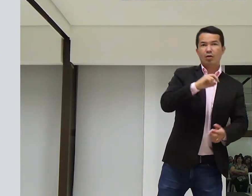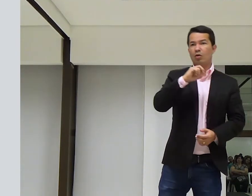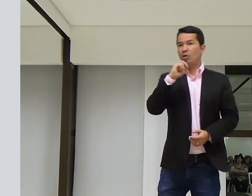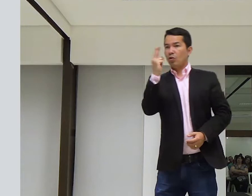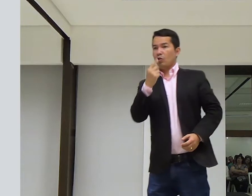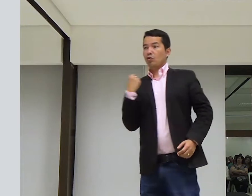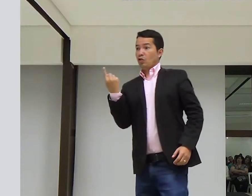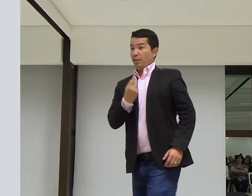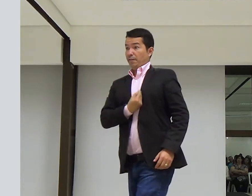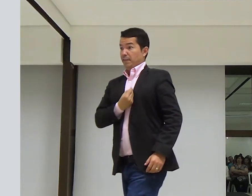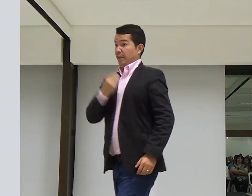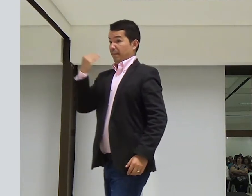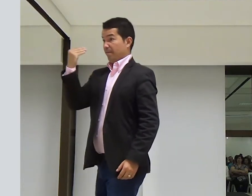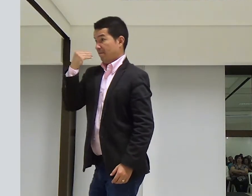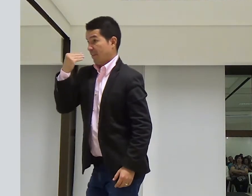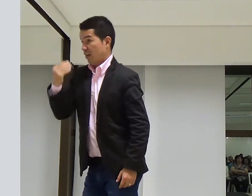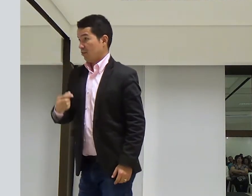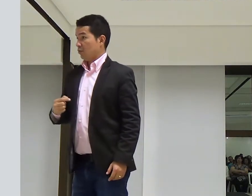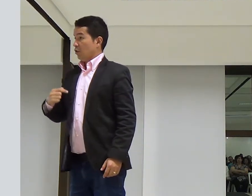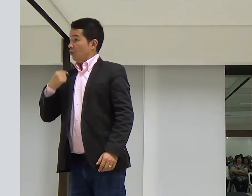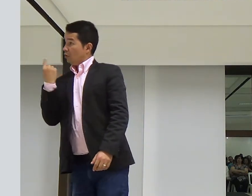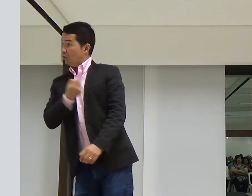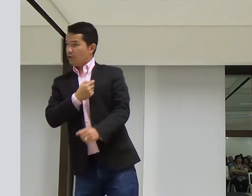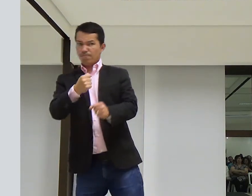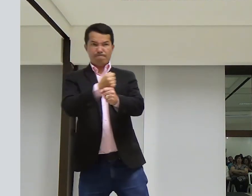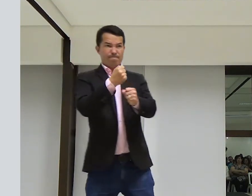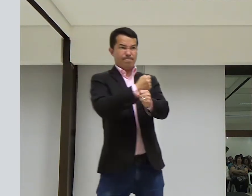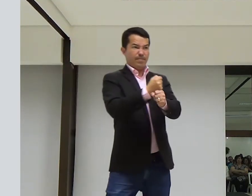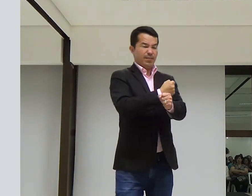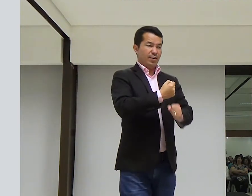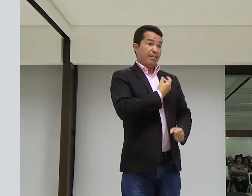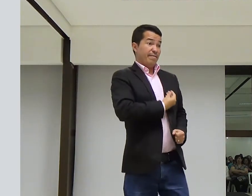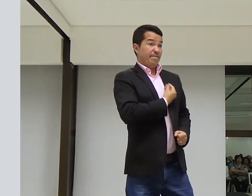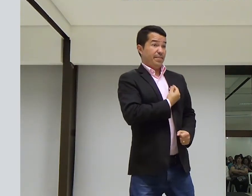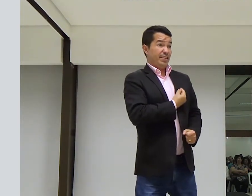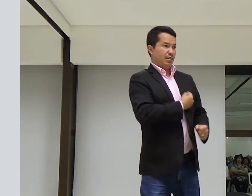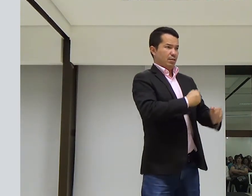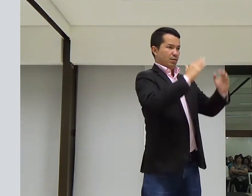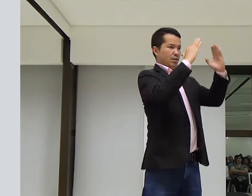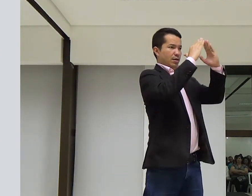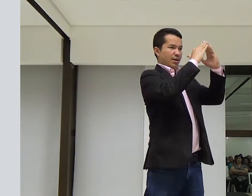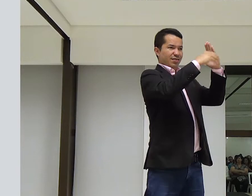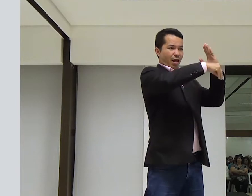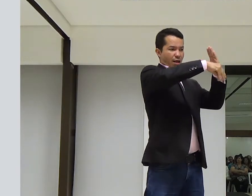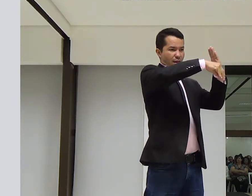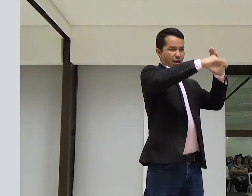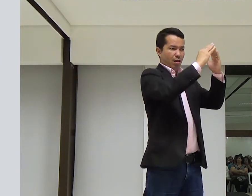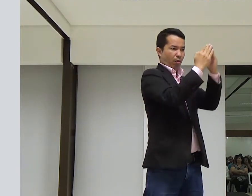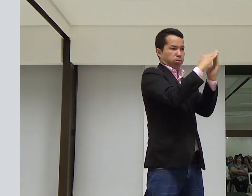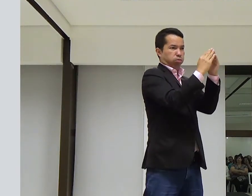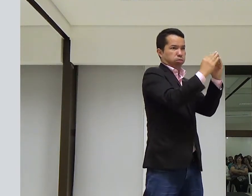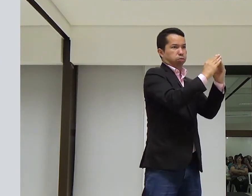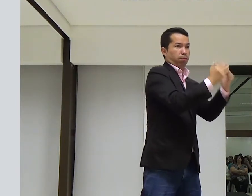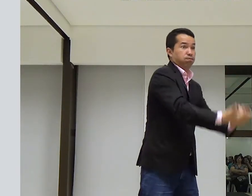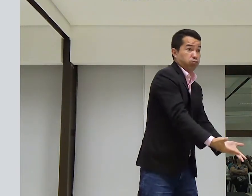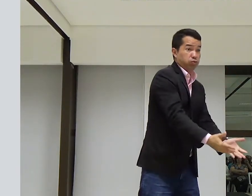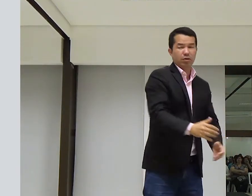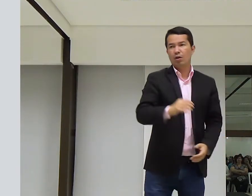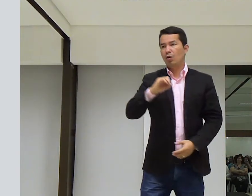sério. Se nós podemos ter, uma vida fraca, frágil, firmada